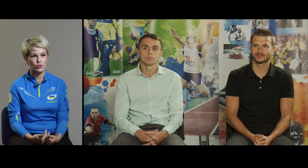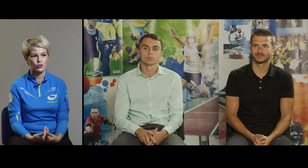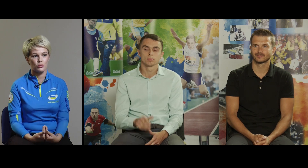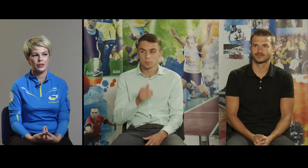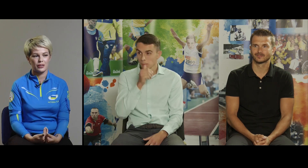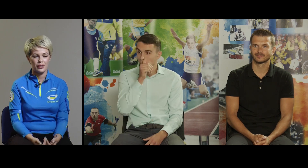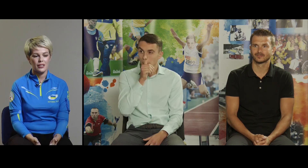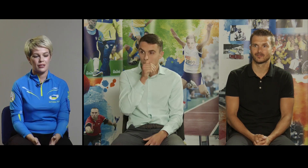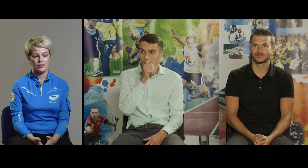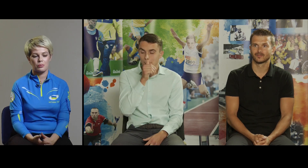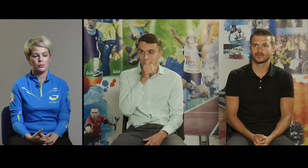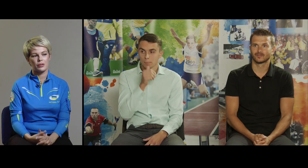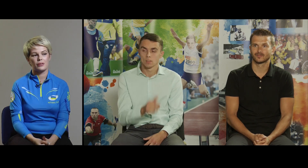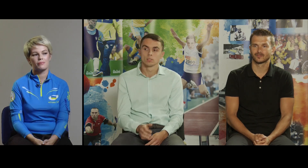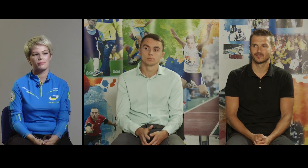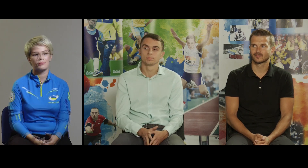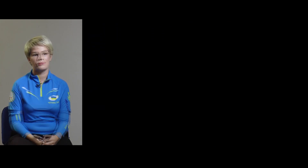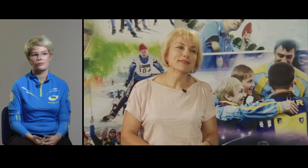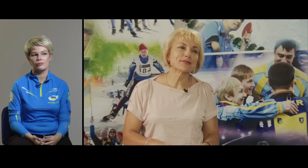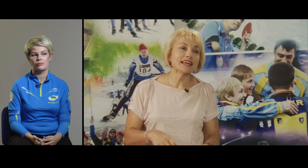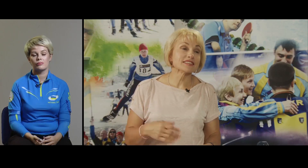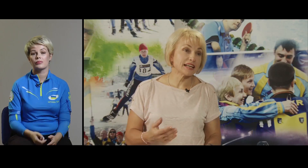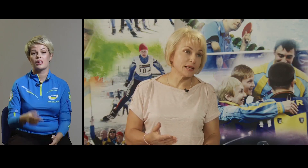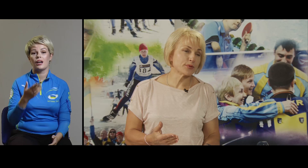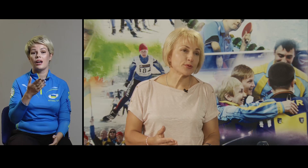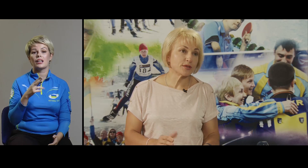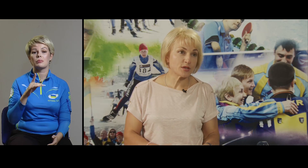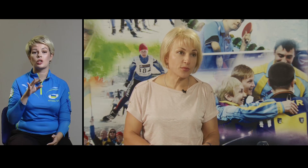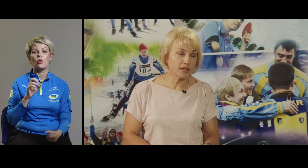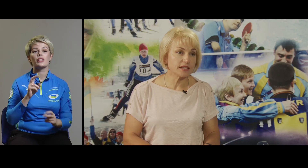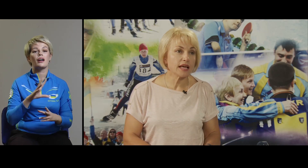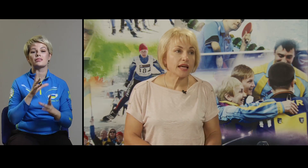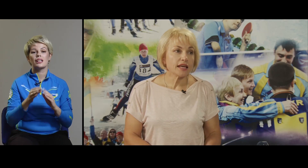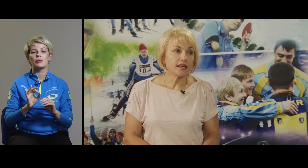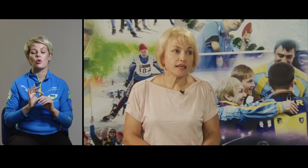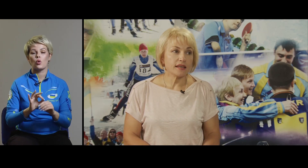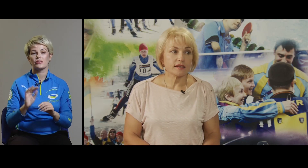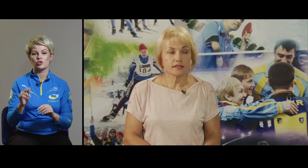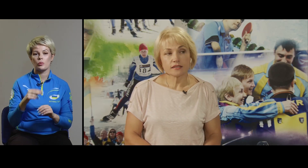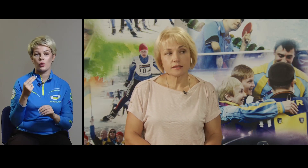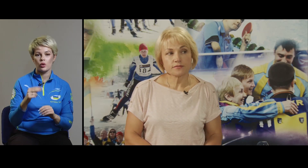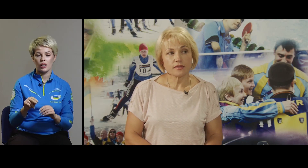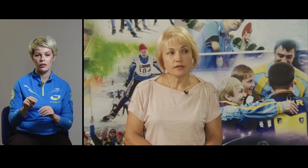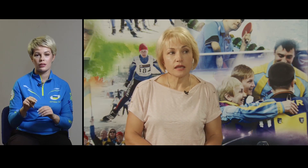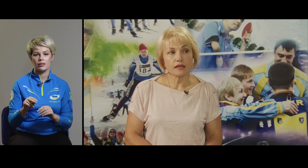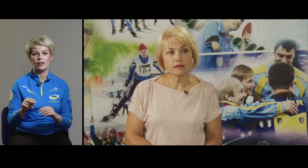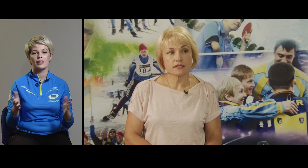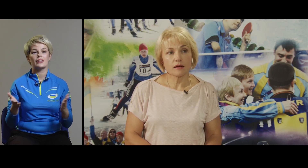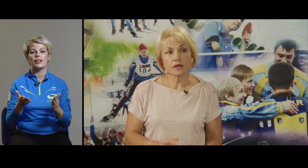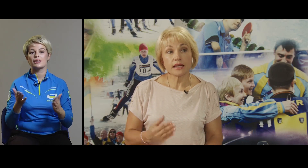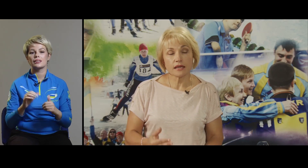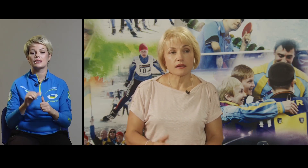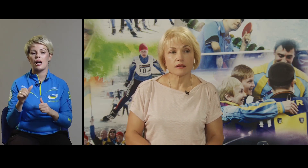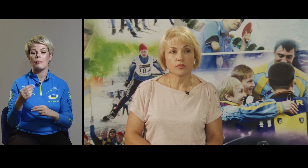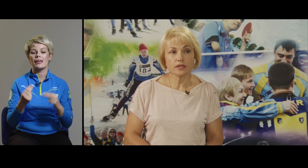робить назустріч до мене підбіг. Дмитро, як взагалі проходив чемпіонат? І які